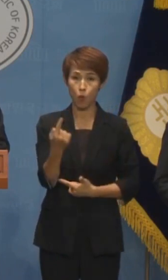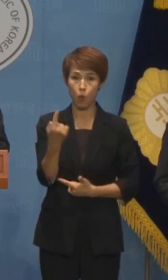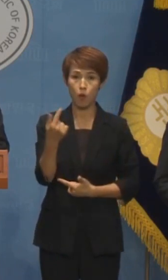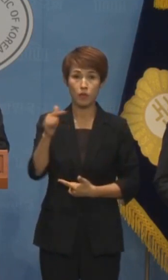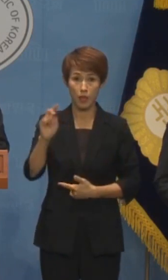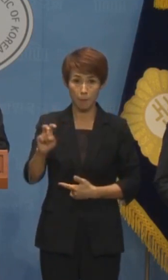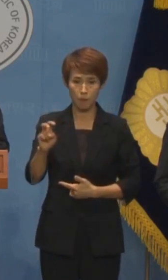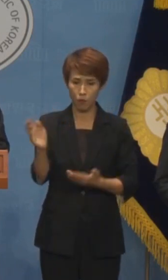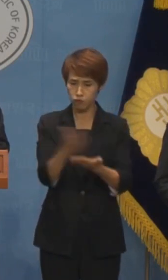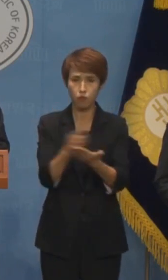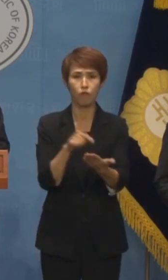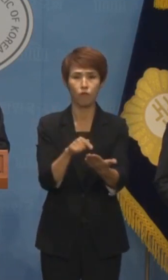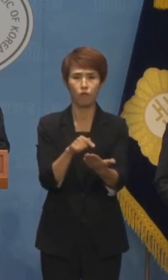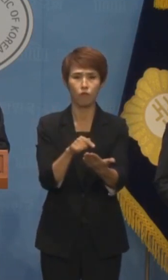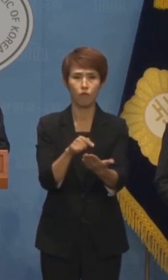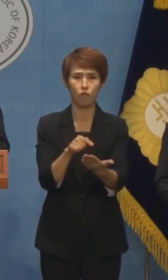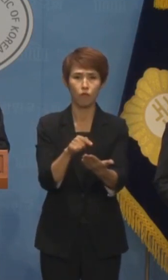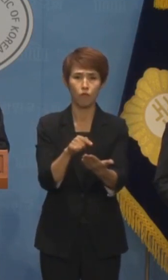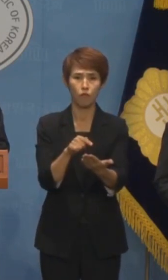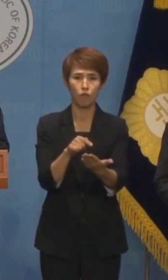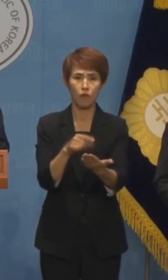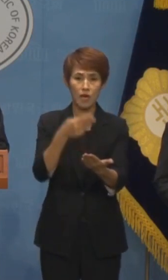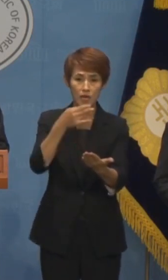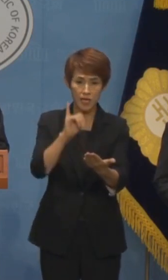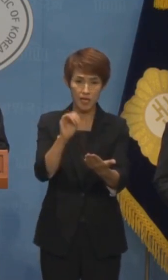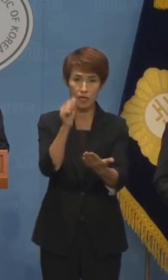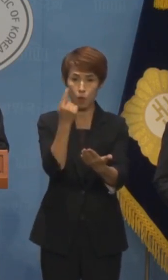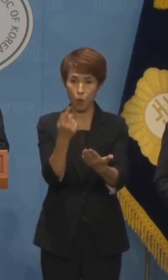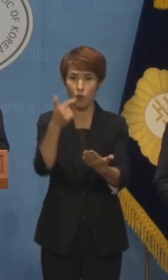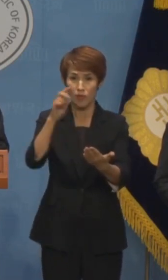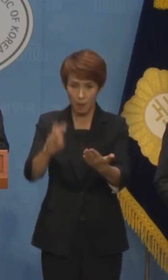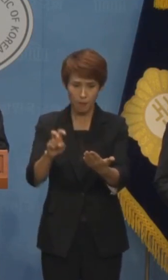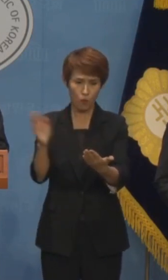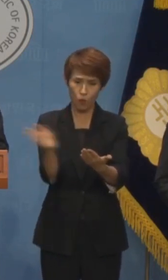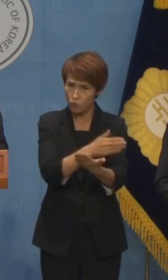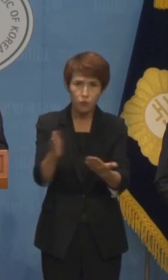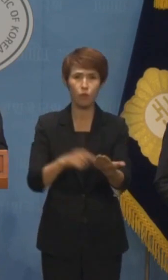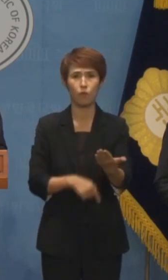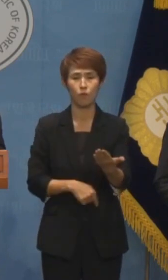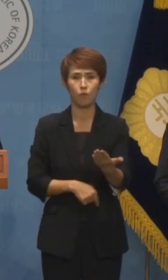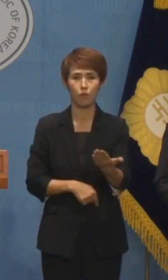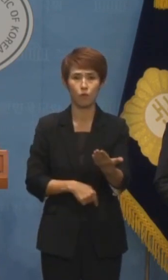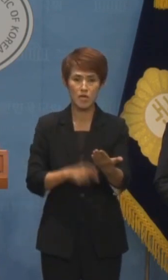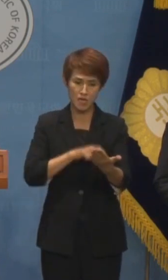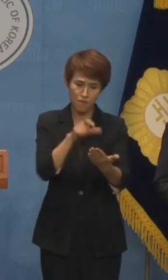없었습니다. 문서 그 어디에도 리호남 이름은 언급되지 않았습니다.